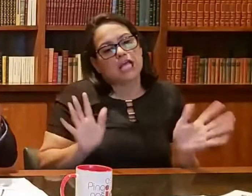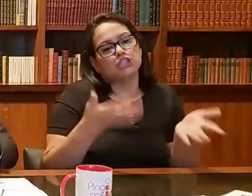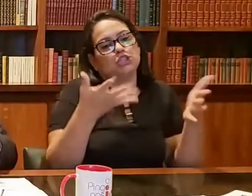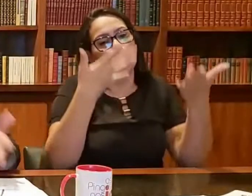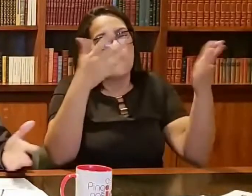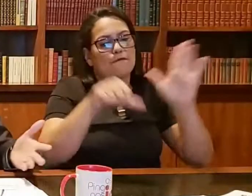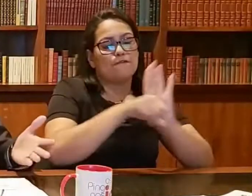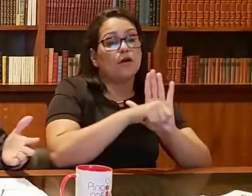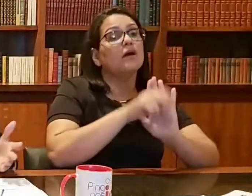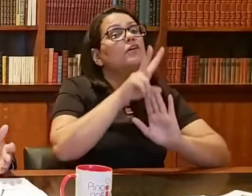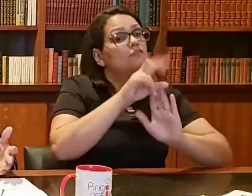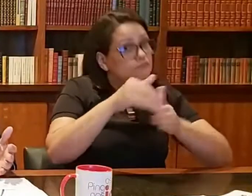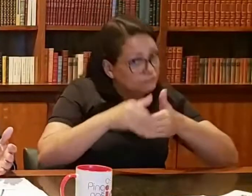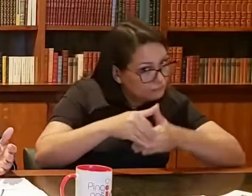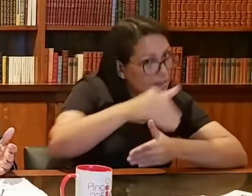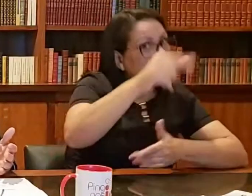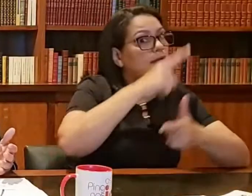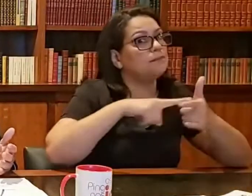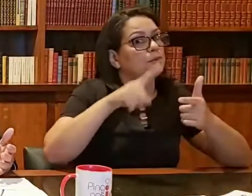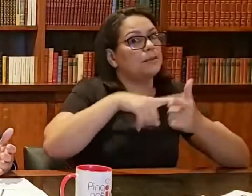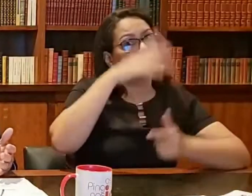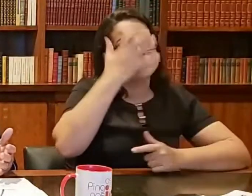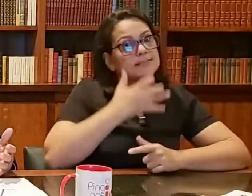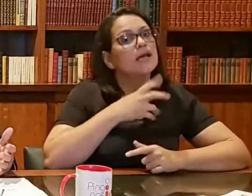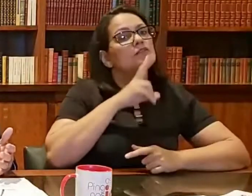Mas teremos problemas sérios pela frente.